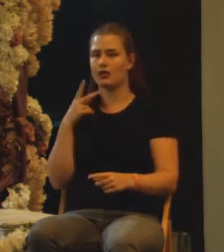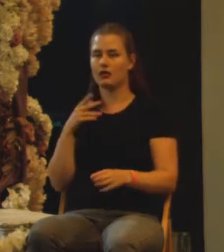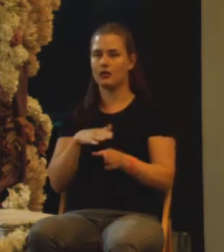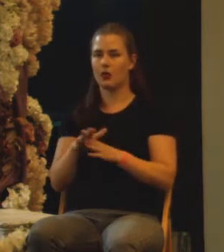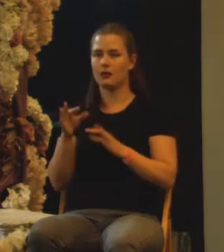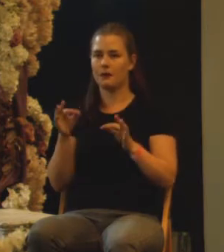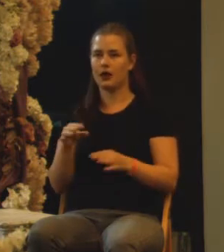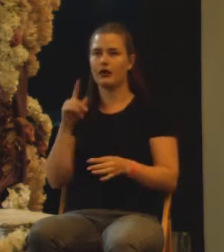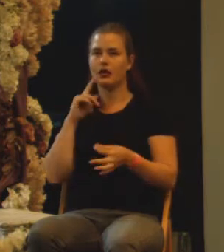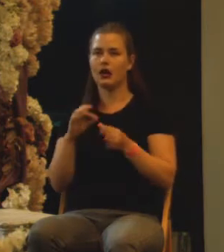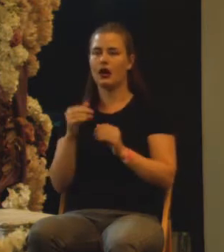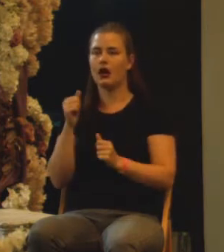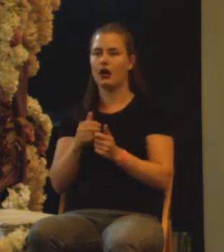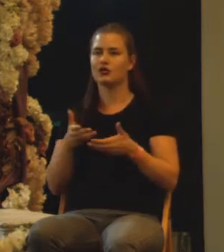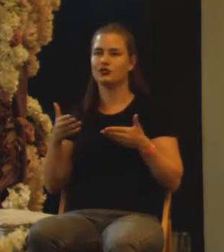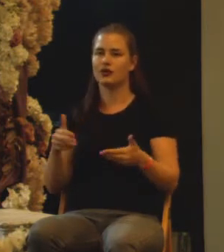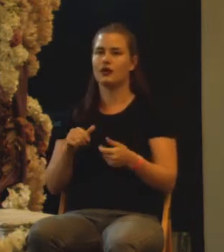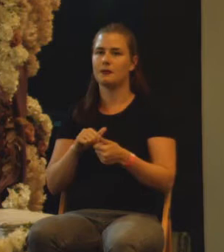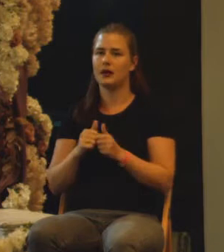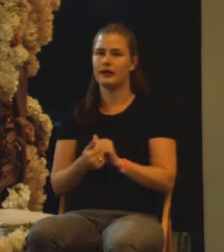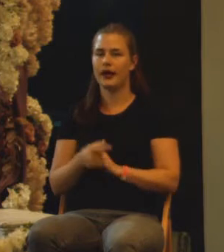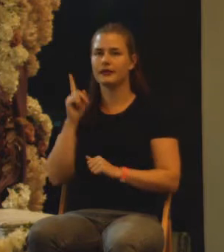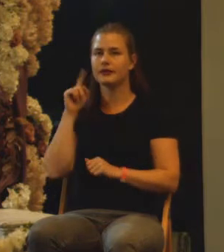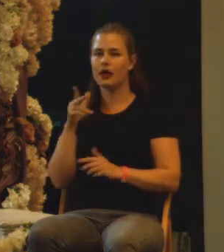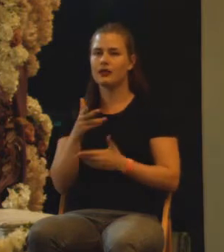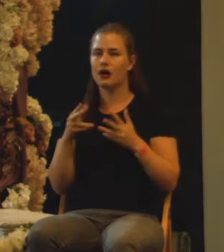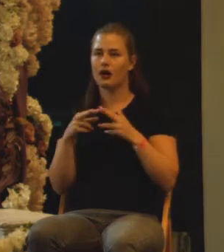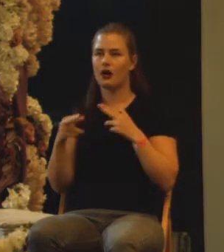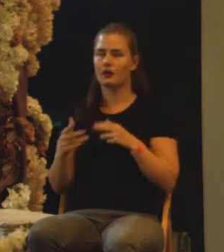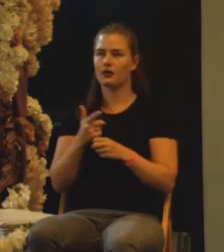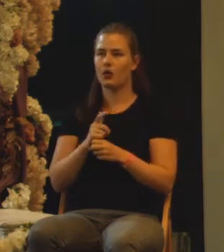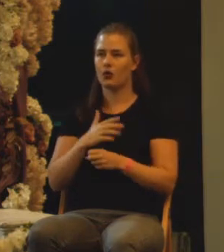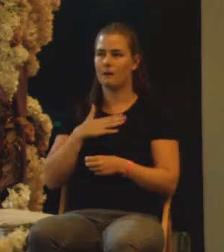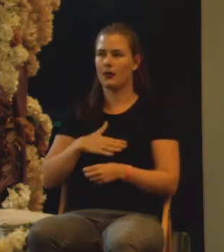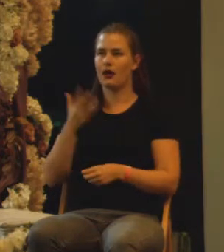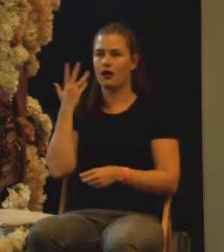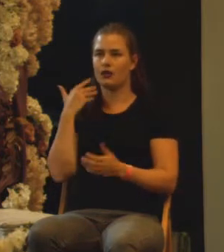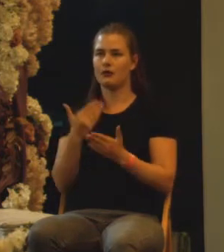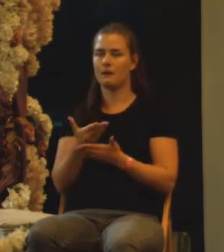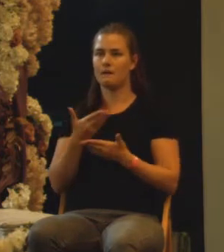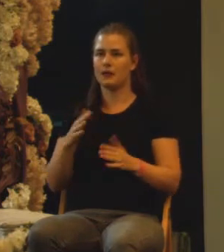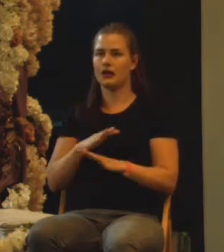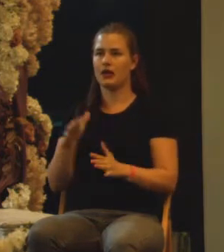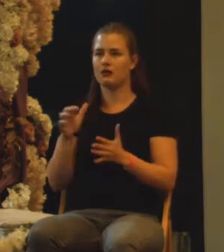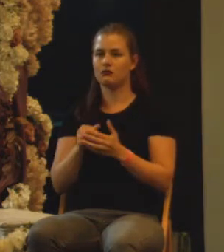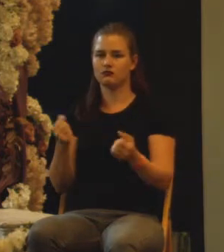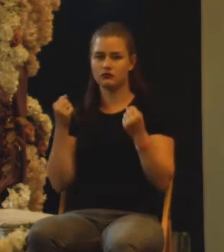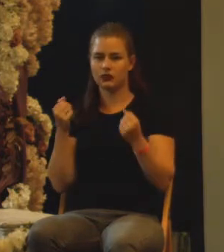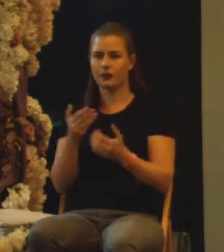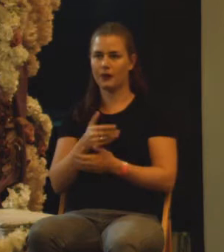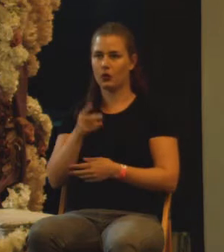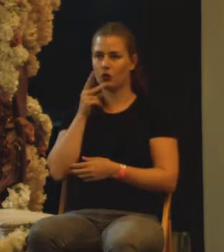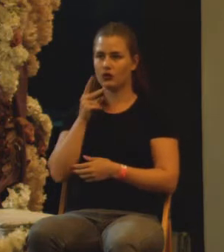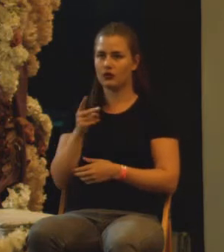и логично, потому что каждый из нас меняется. Знаете, нам тоже не очень приятно, когда, например, мы не занимались спортом, мы